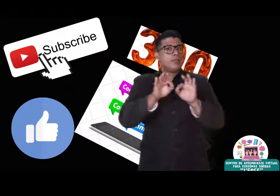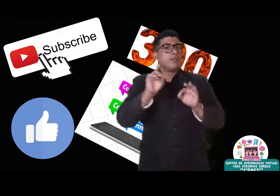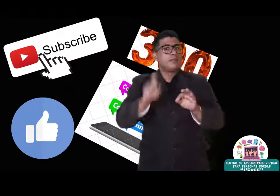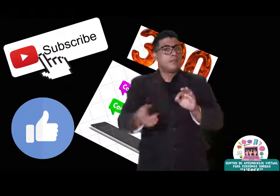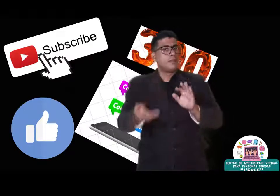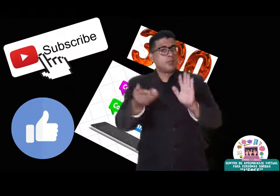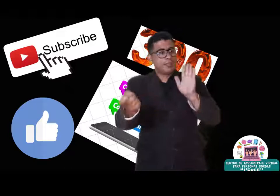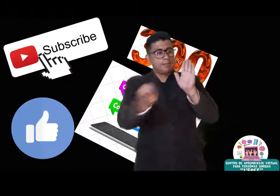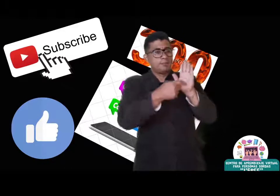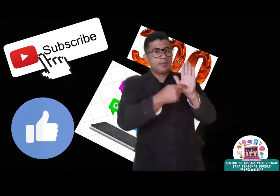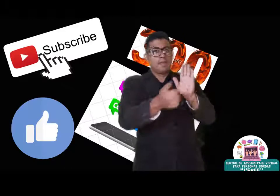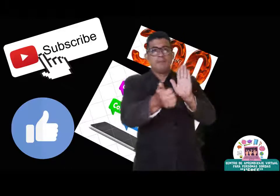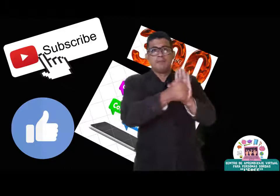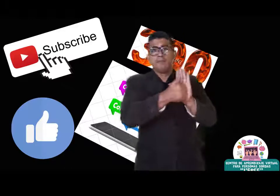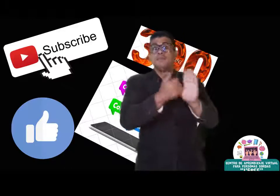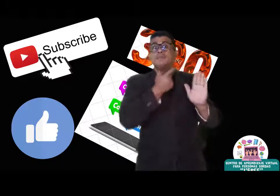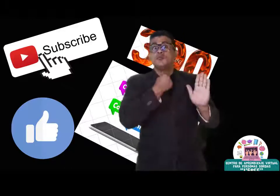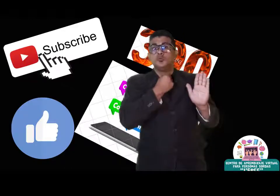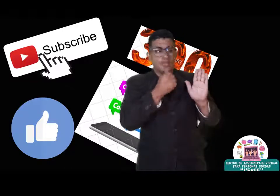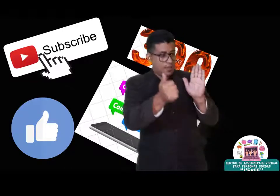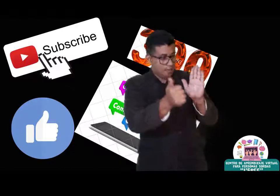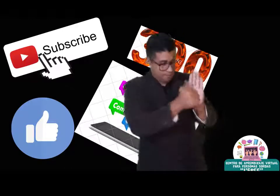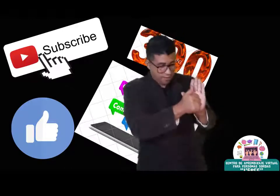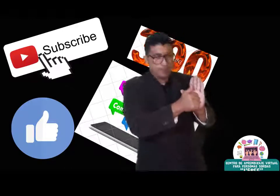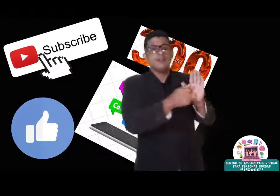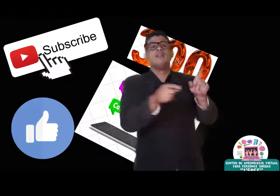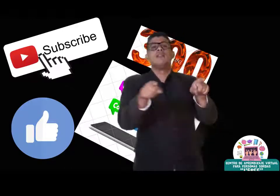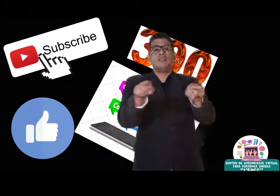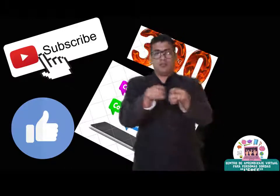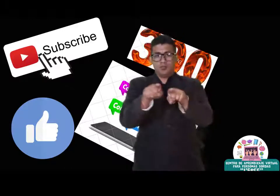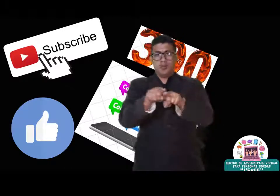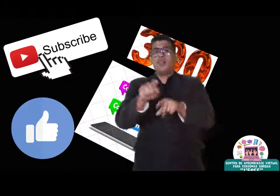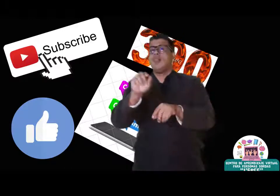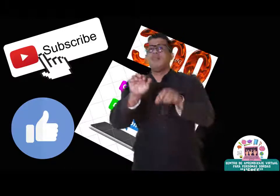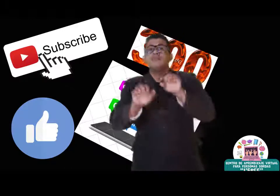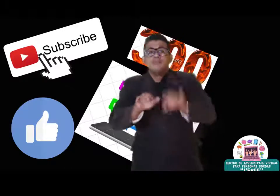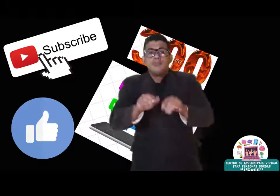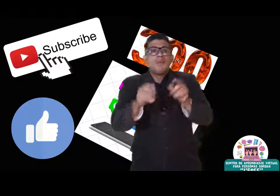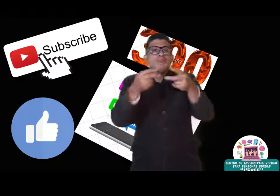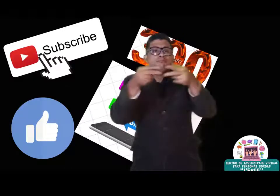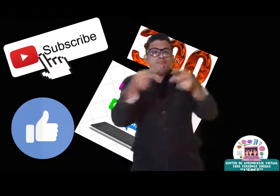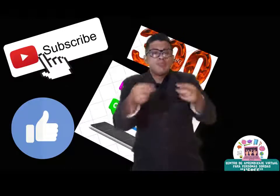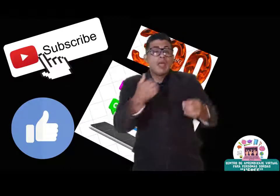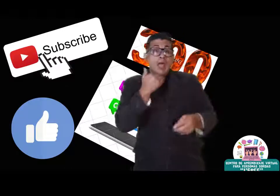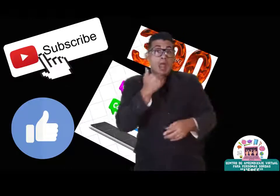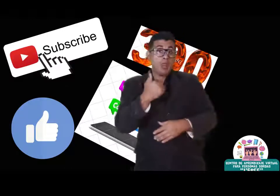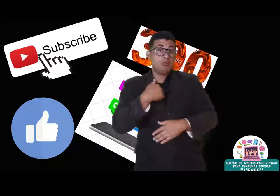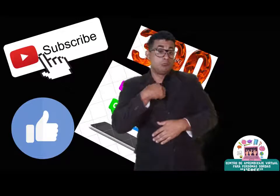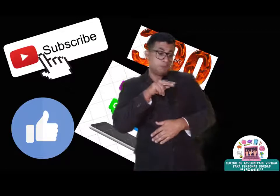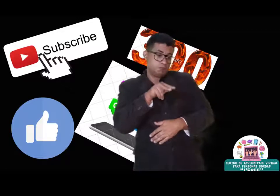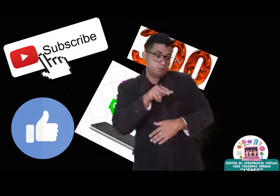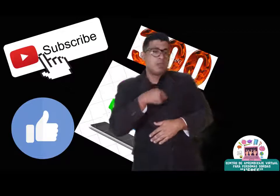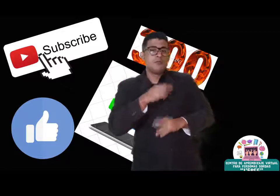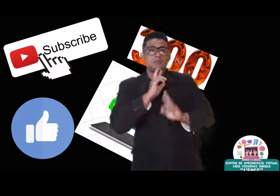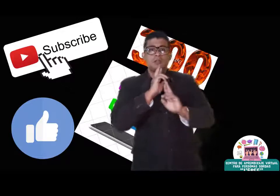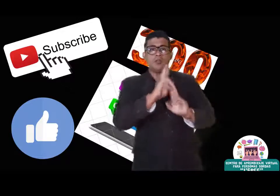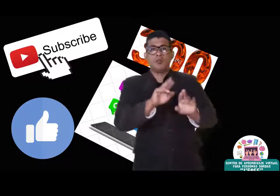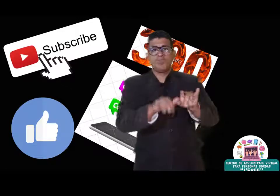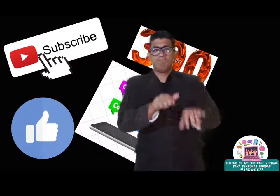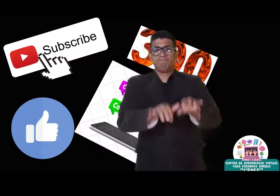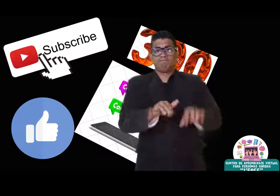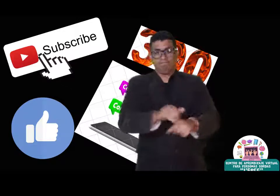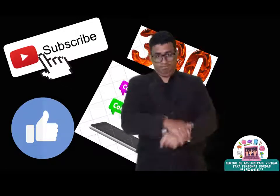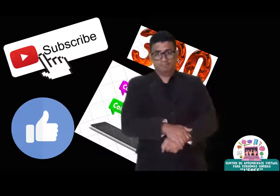más este tema, ¿no? También, por favor, cuando se suscriban, también denle me gusta, denle también